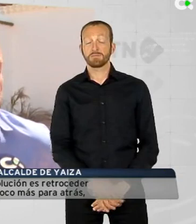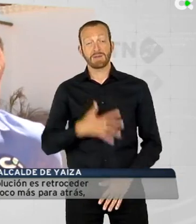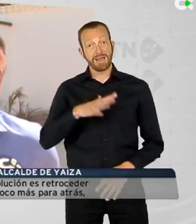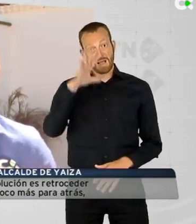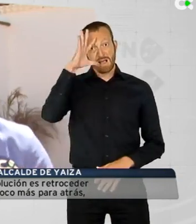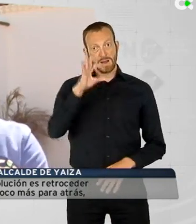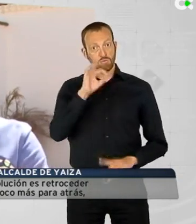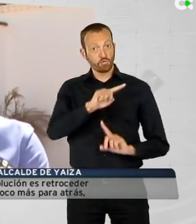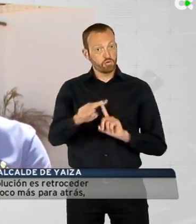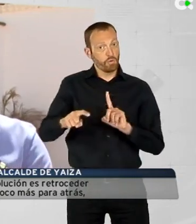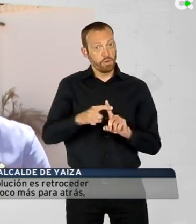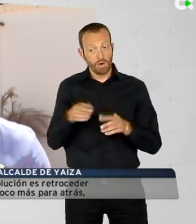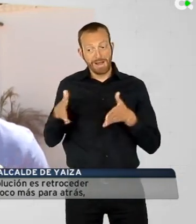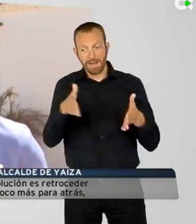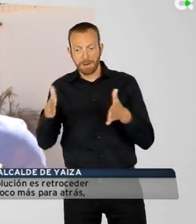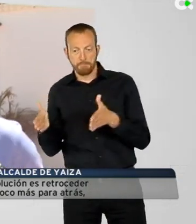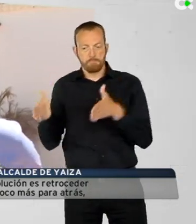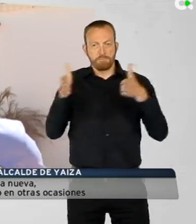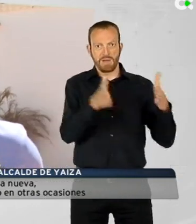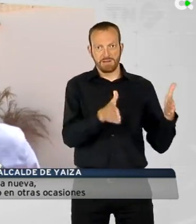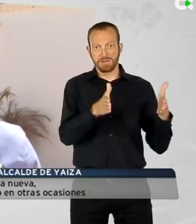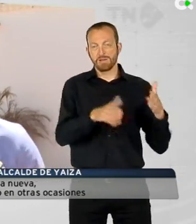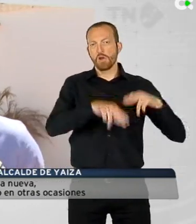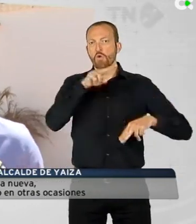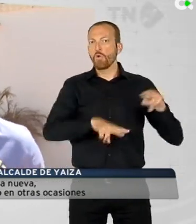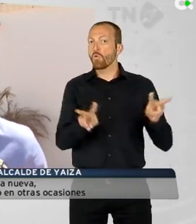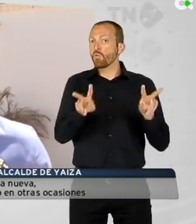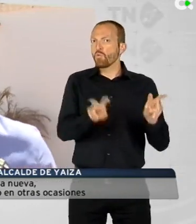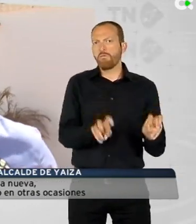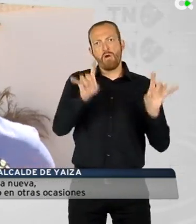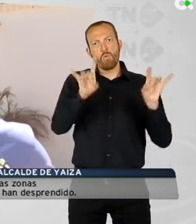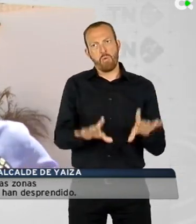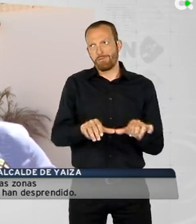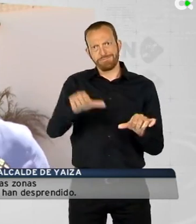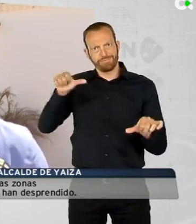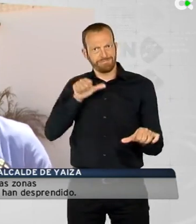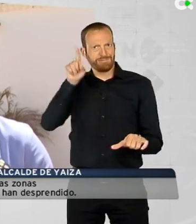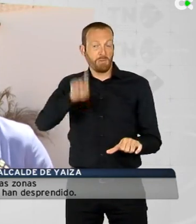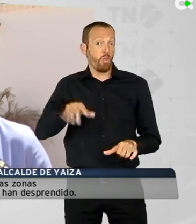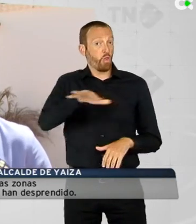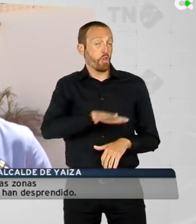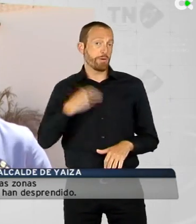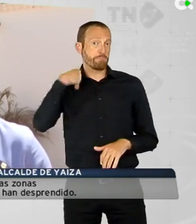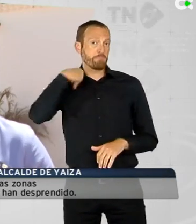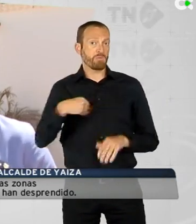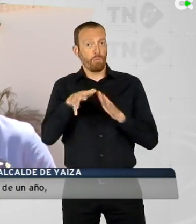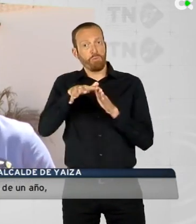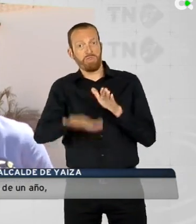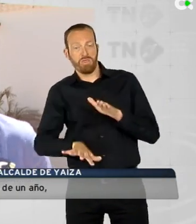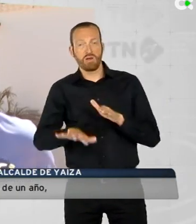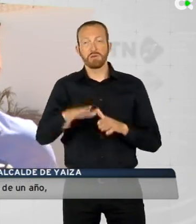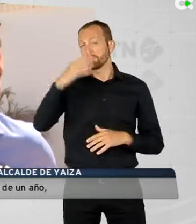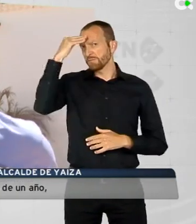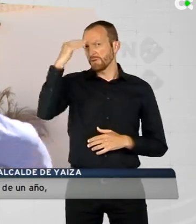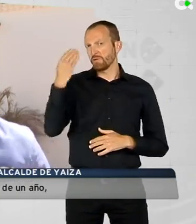Creemos que la solución es retroceder la carretera un poco más atrás, hacerla nueva, como ya se ha hecho en otras ocasiones, en otras zonas que también se han desprendido, y creo